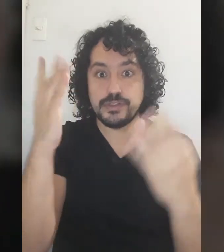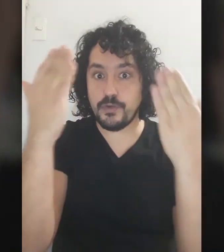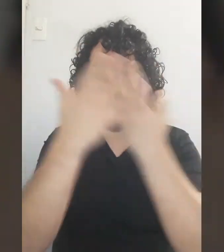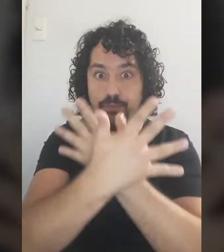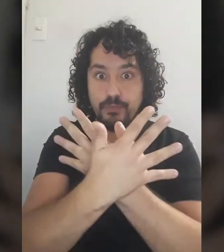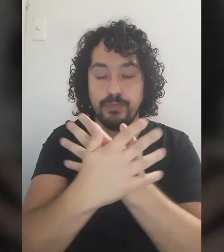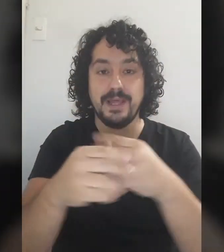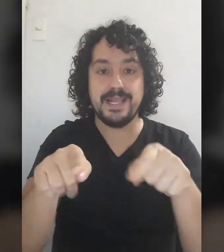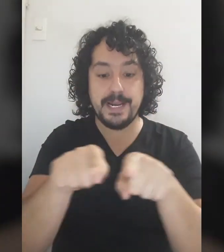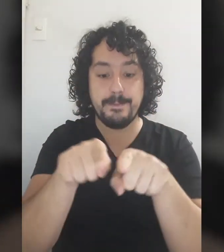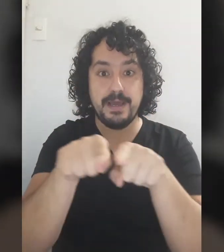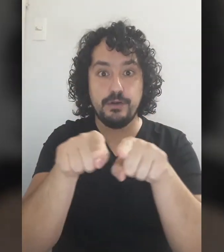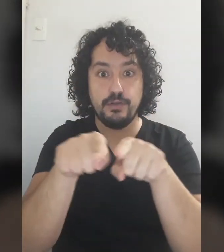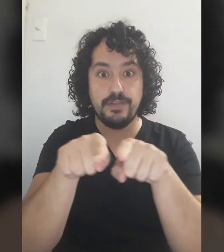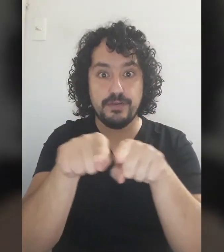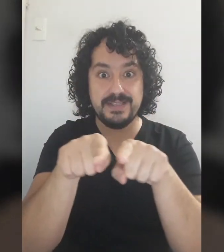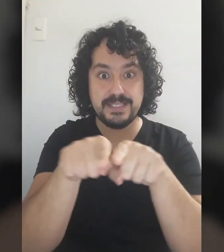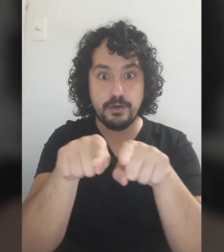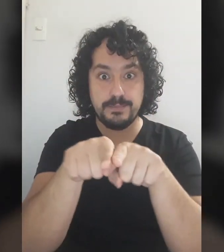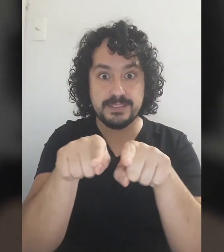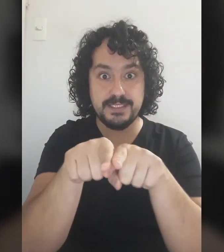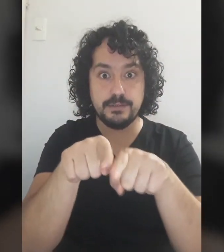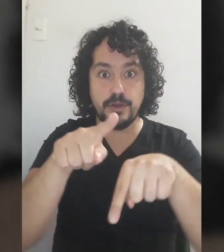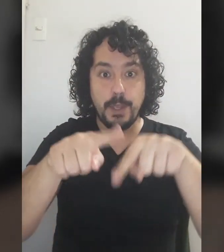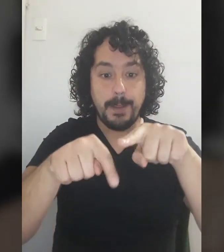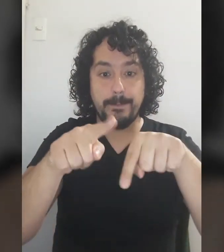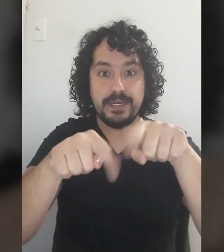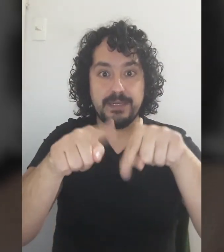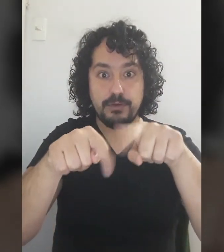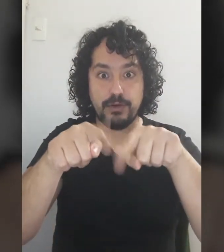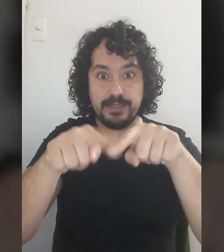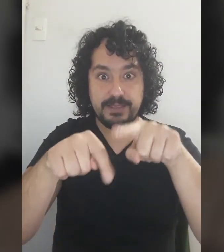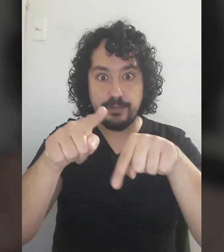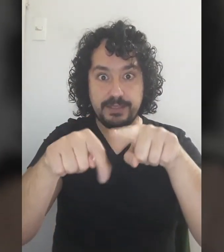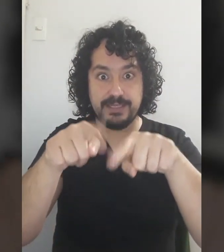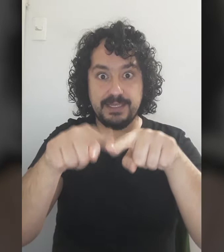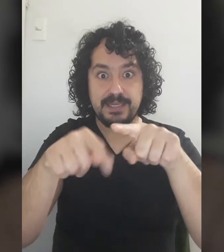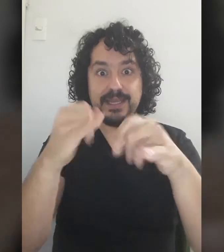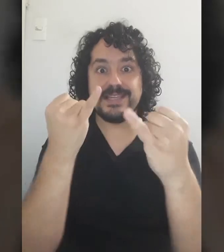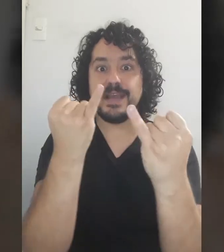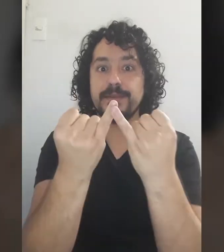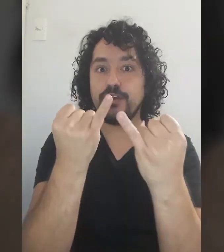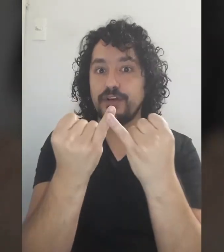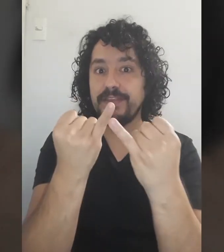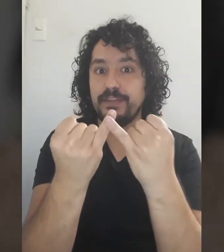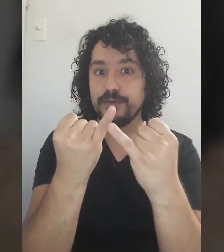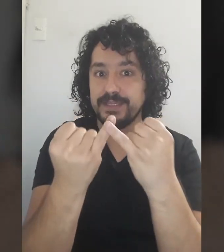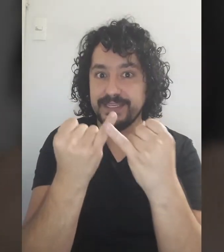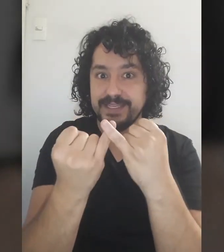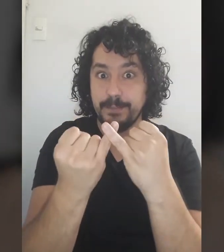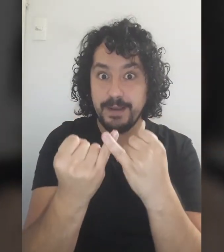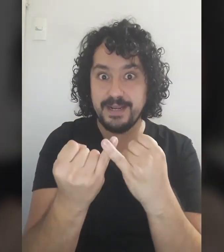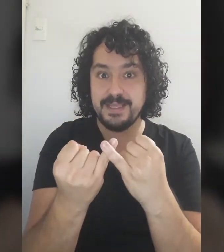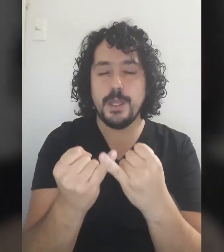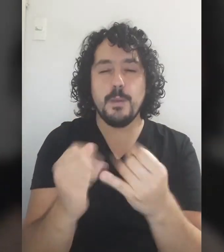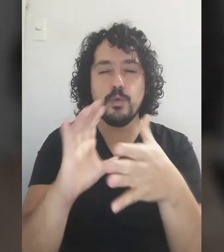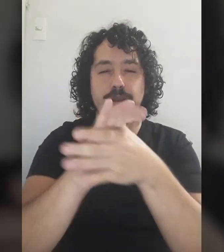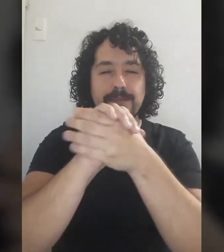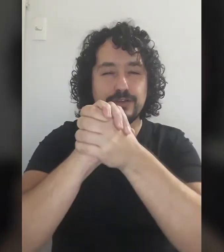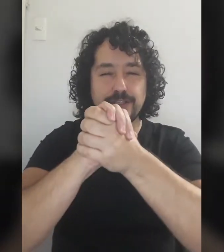se confundan Hermano y los dedos en listo, golpecito, primo, haciendo así Y amigo con el dedo y miñique, ¿vale? Muy amigo, se